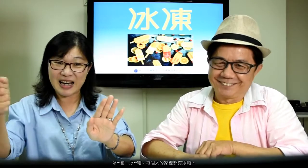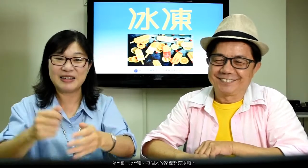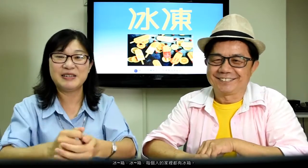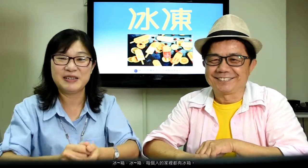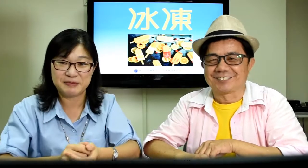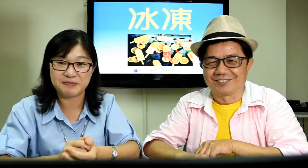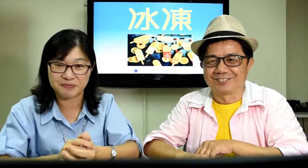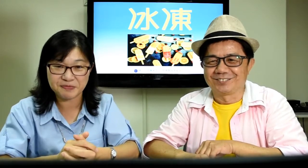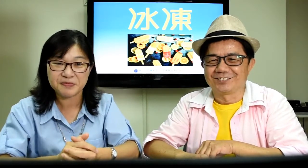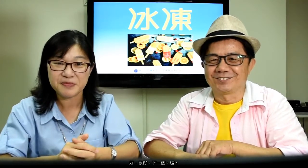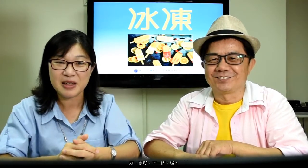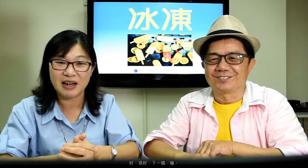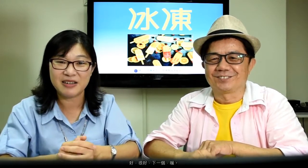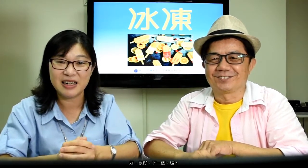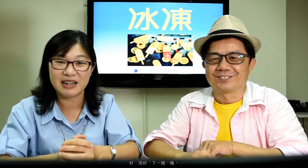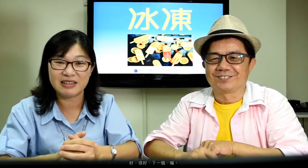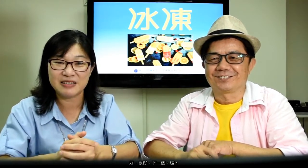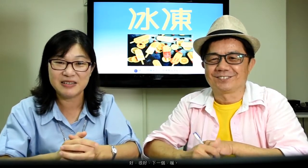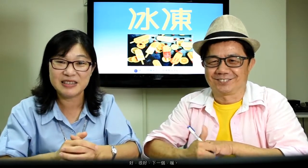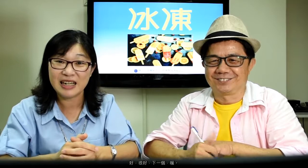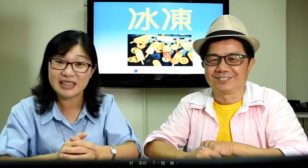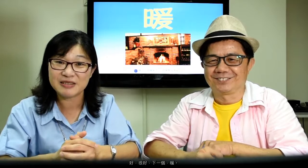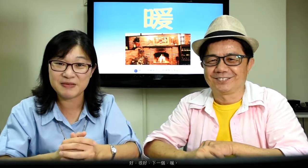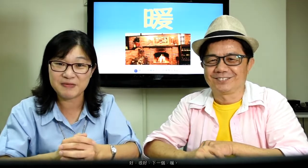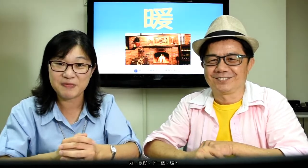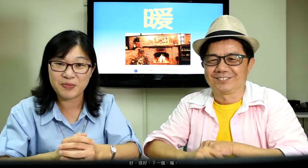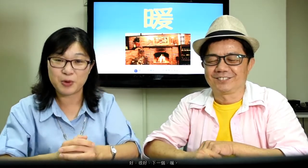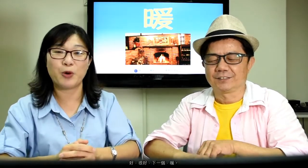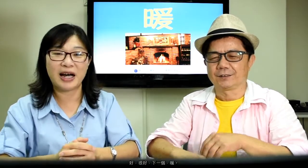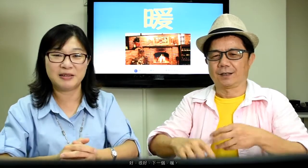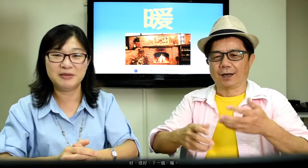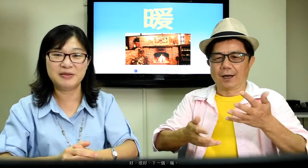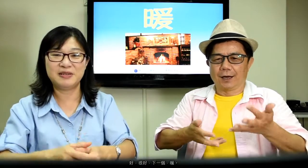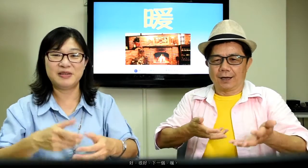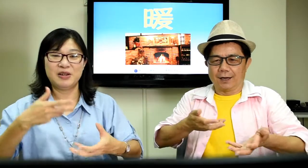箱。好，很好。下一个，暖，